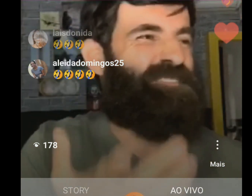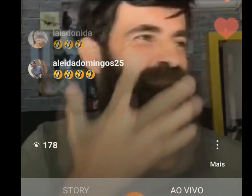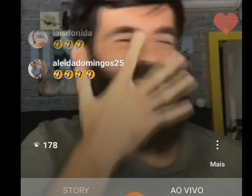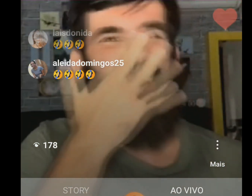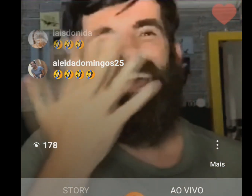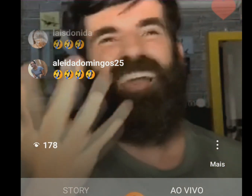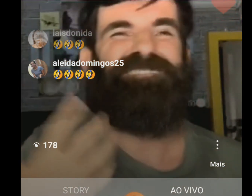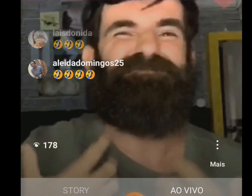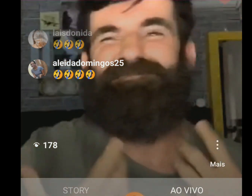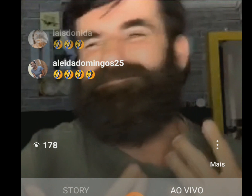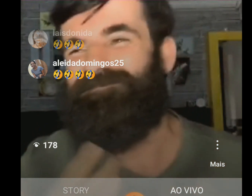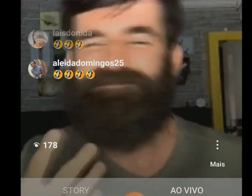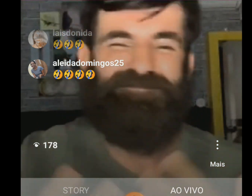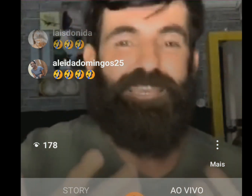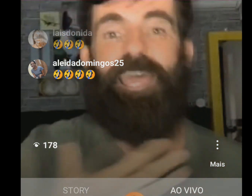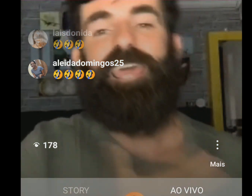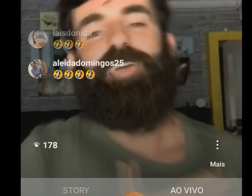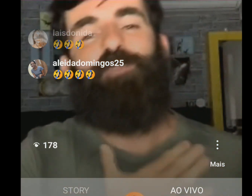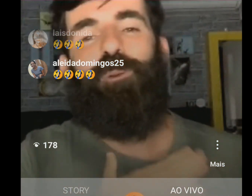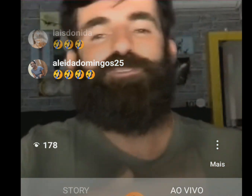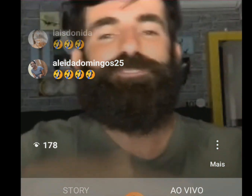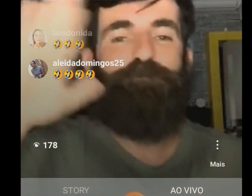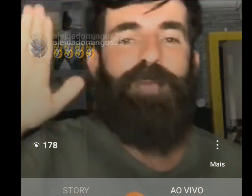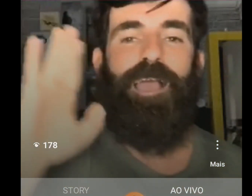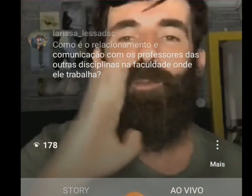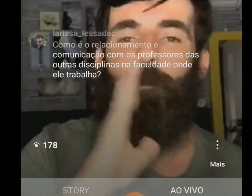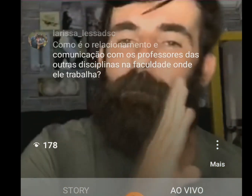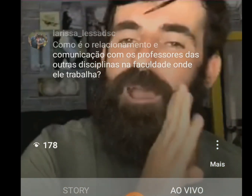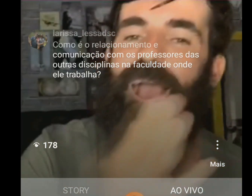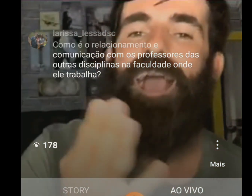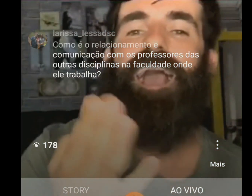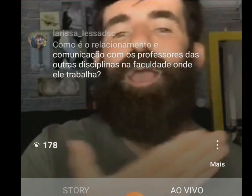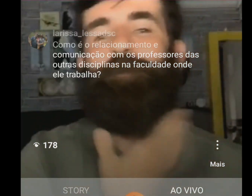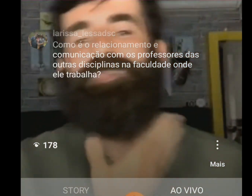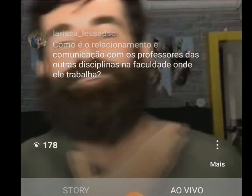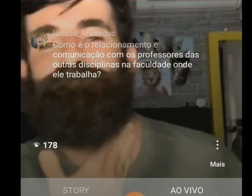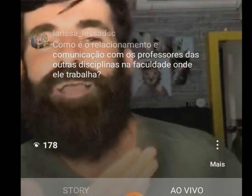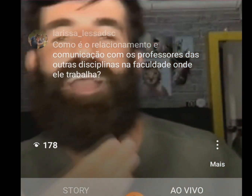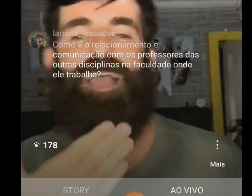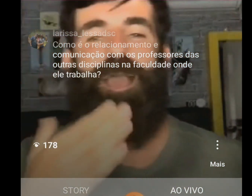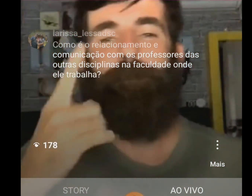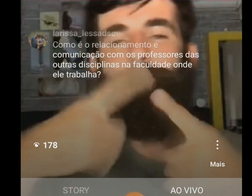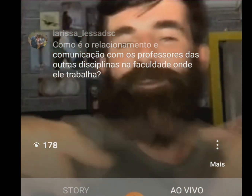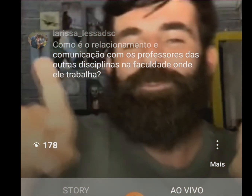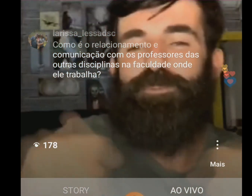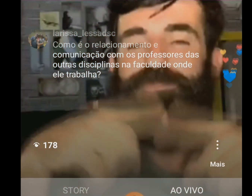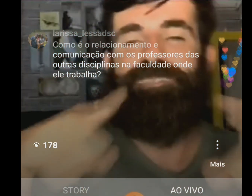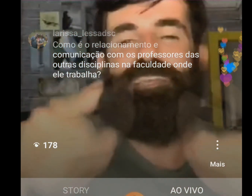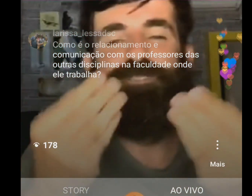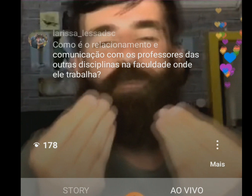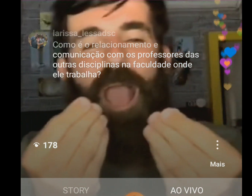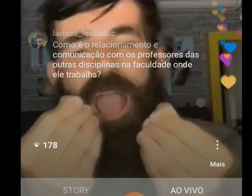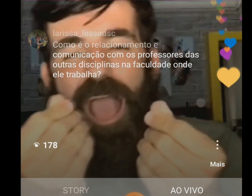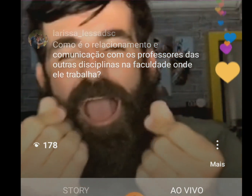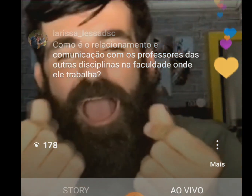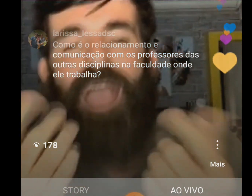velho. Não me sinto à vontade. Eu gosto mais de bar, bater papo, sentir a